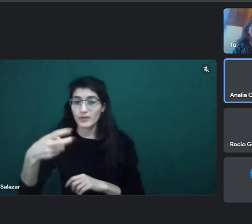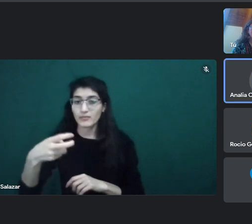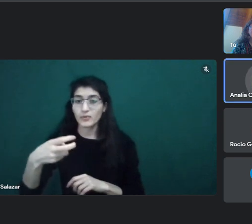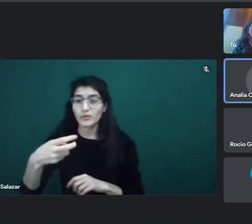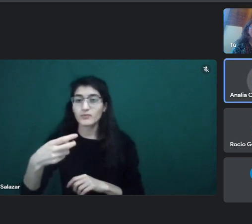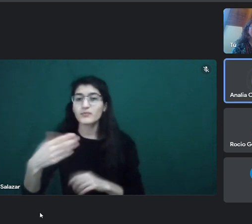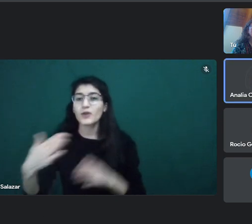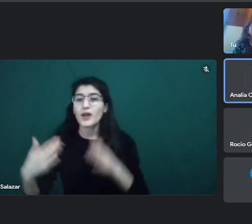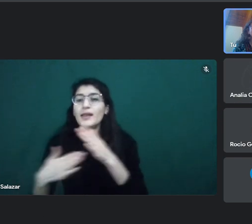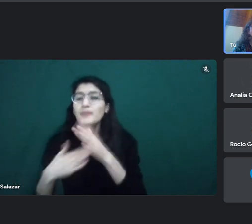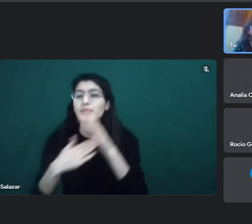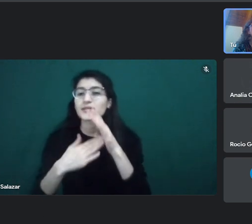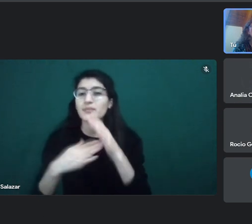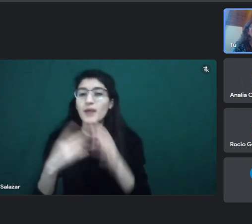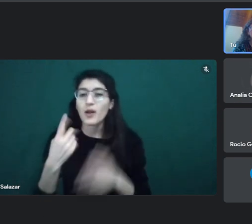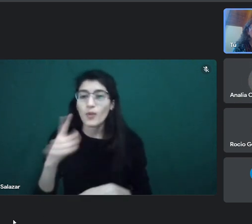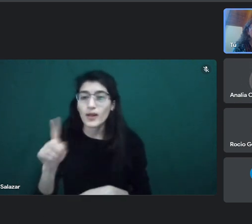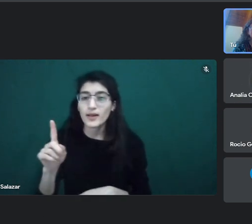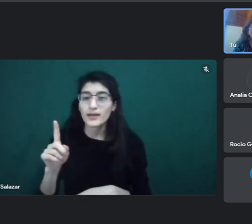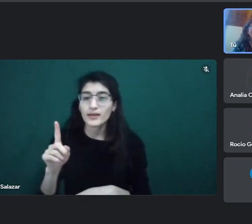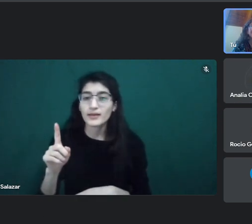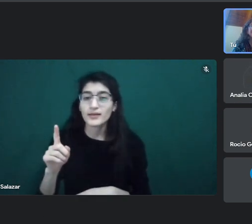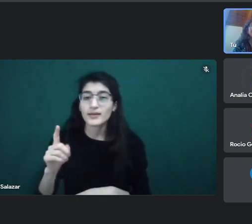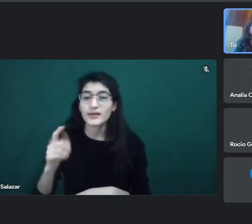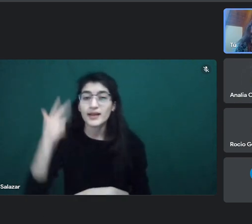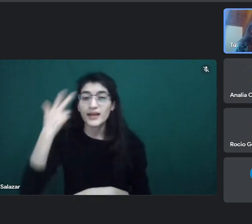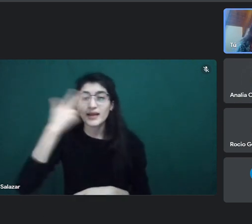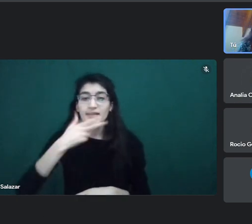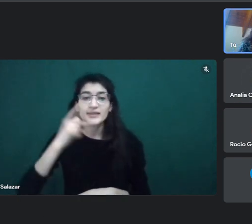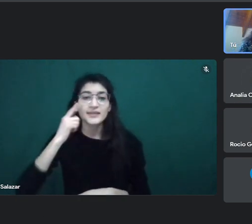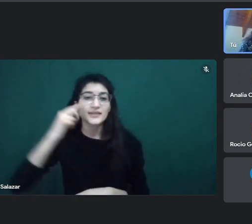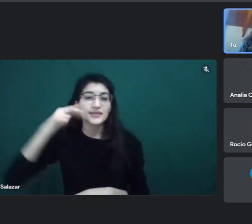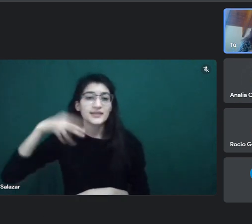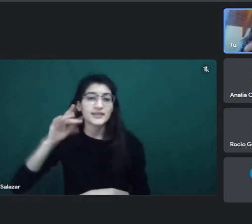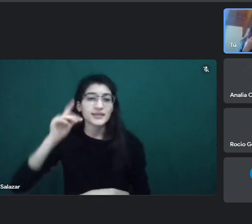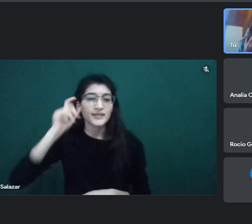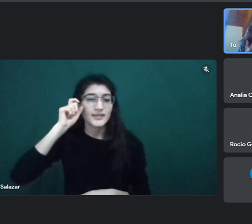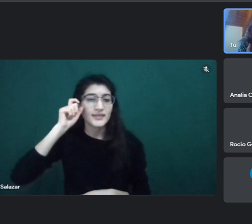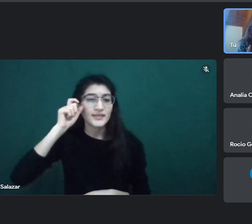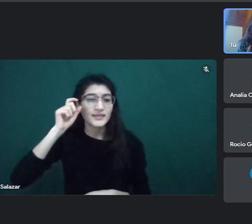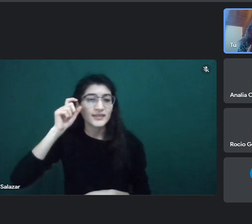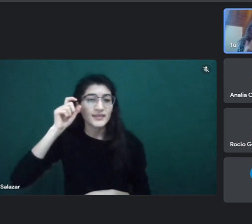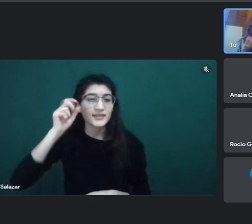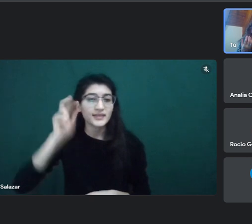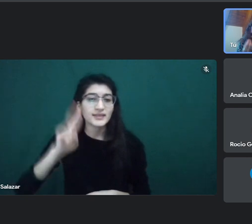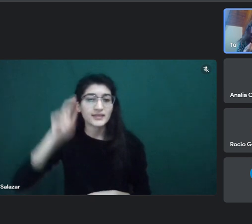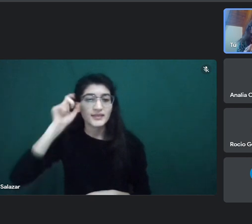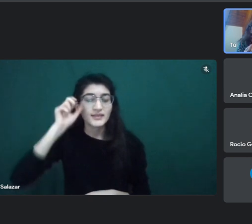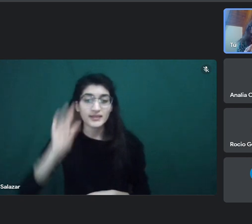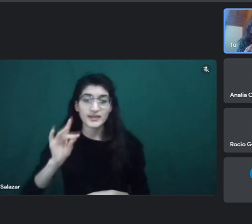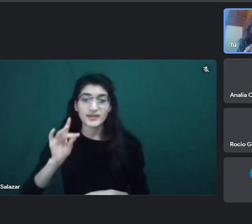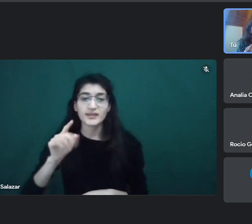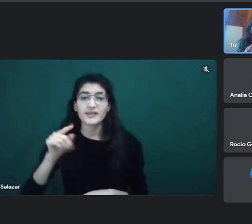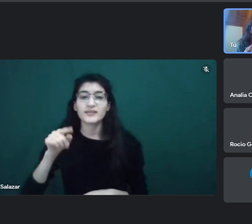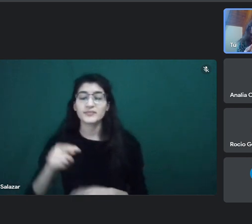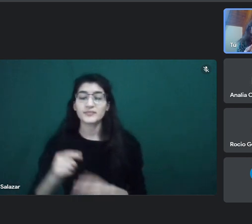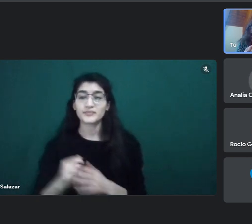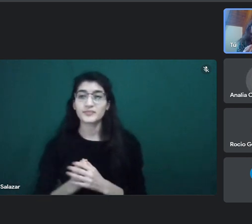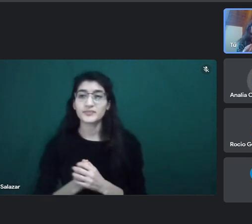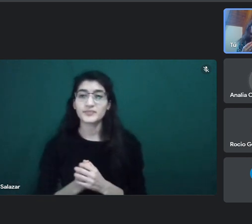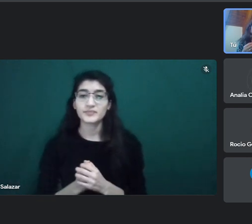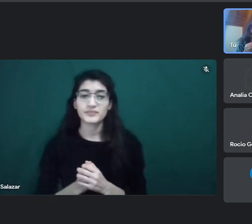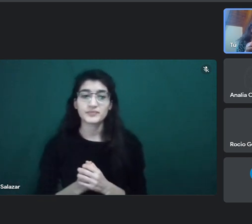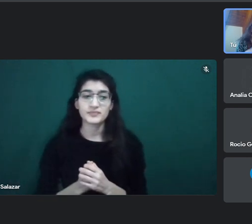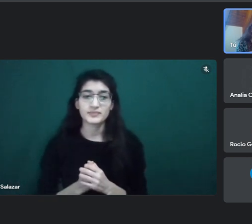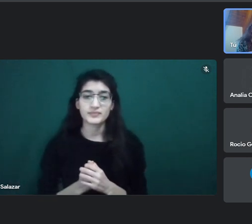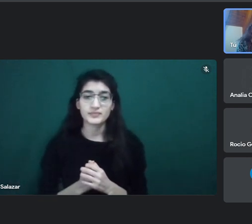Hinder. Hinder, el último, ese que quiere, viene del verbo perjudicar, obstaculizar, ¿sí?